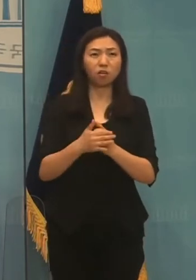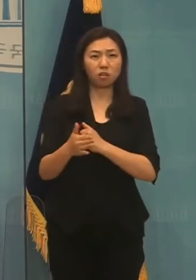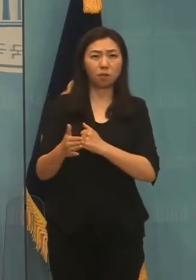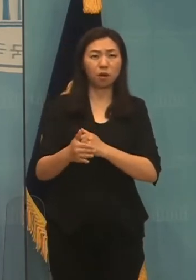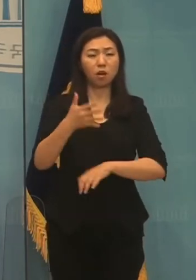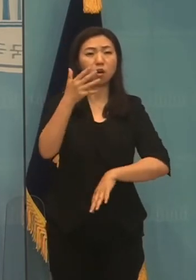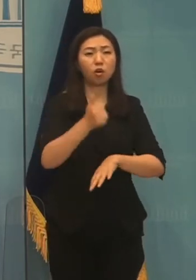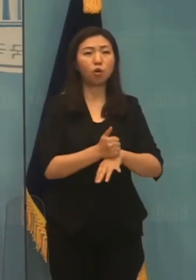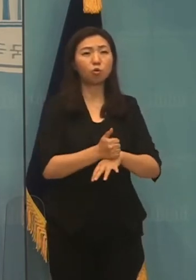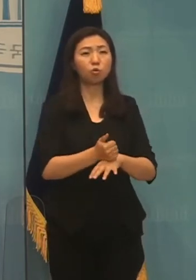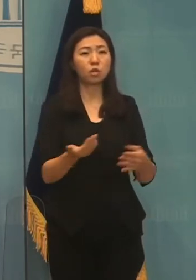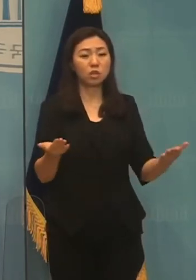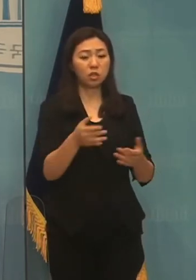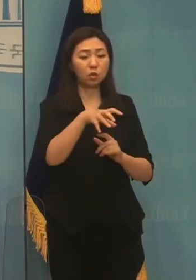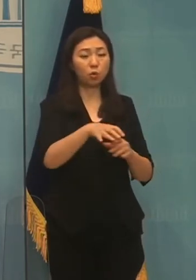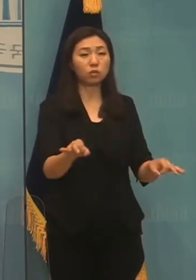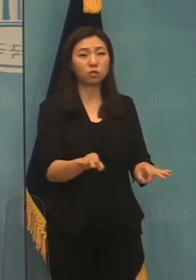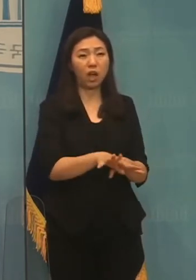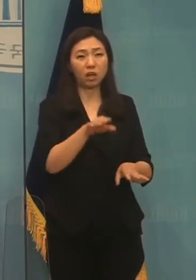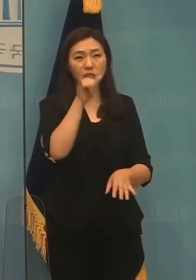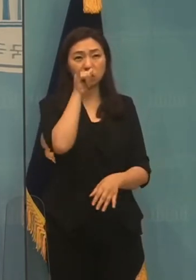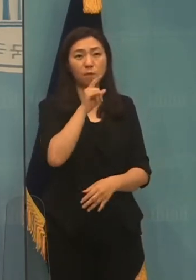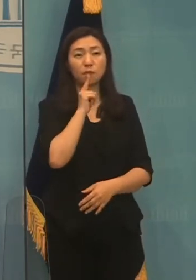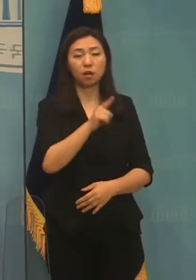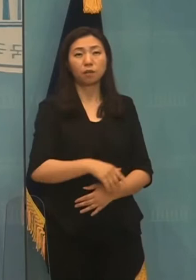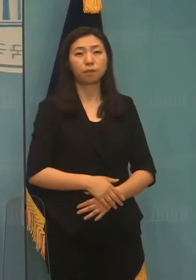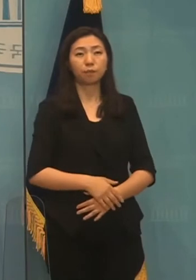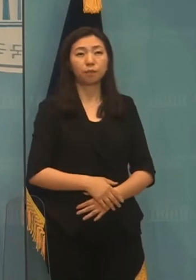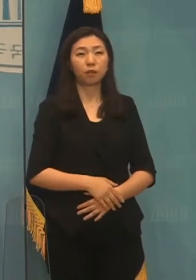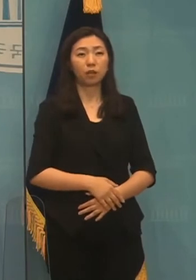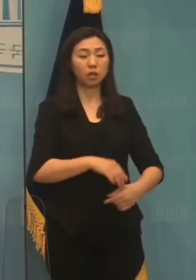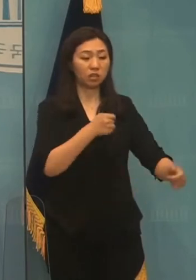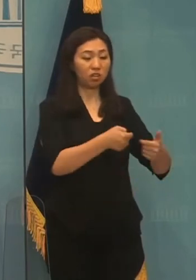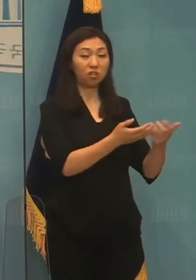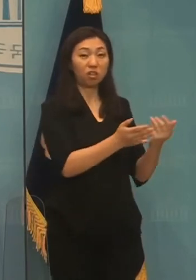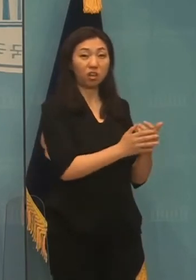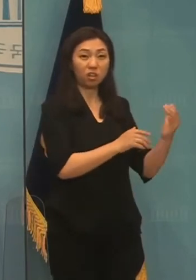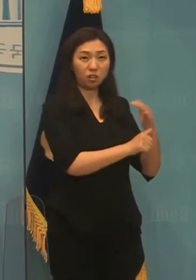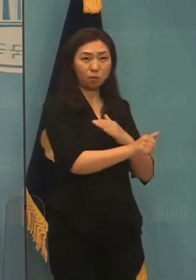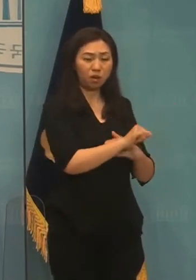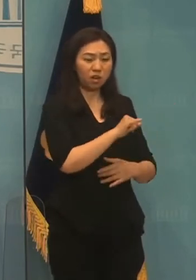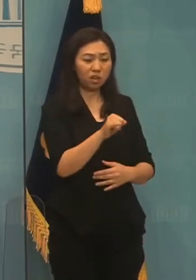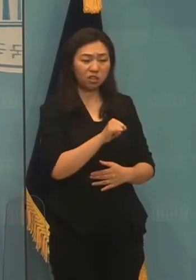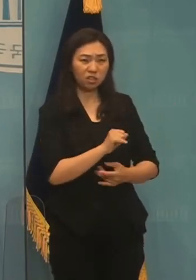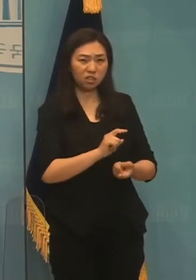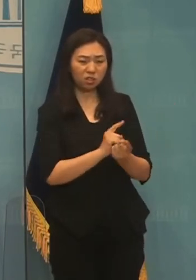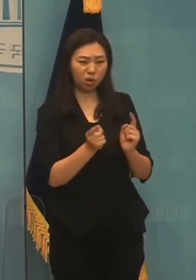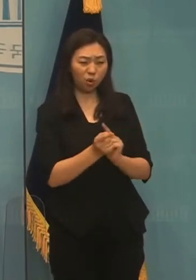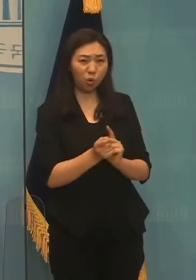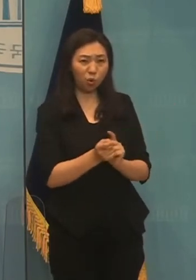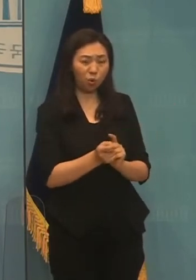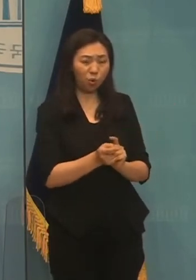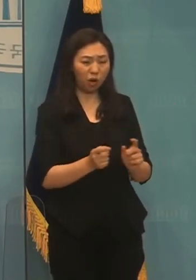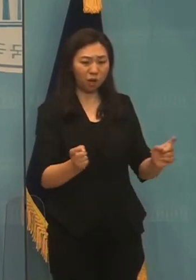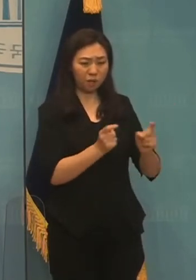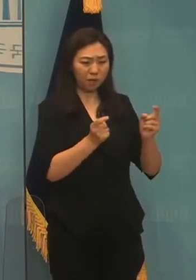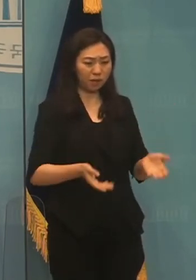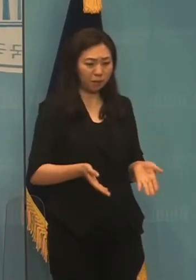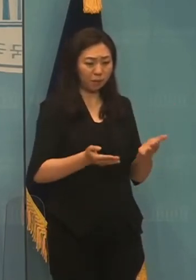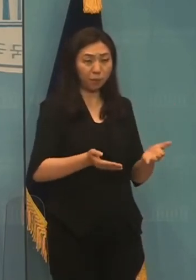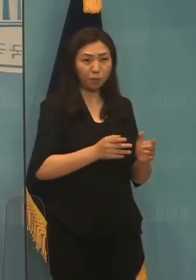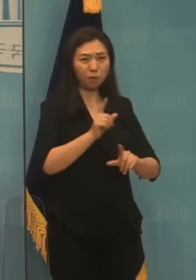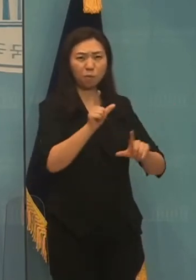말했습니다. 우선 집권여당의 대표가 또다시 을들의 전쟁을 유발하는 발언을 한 것에 심각한